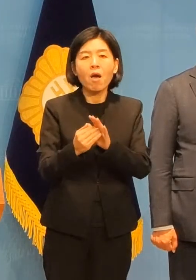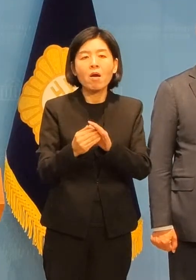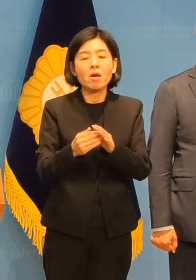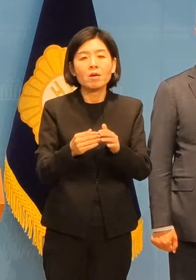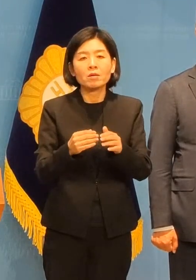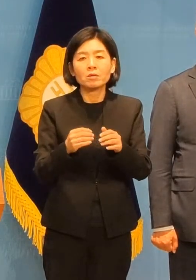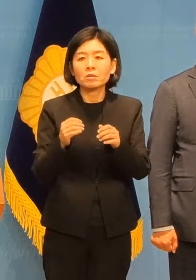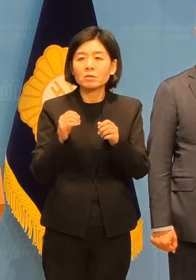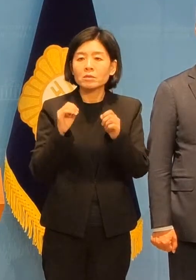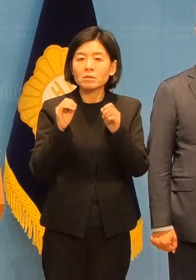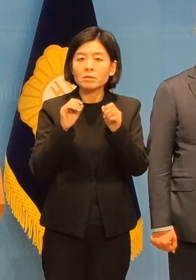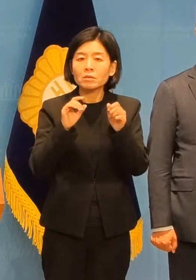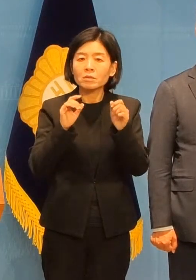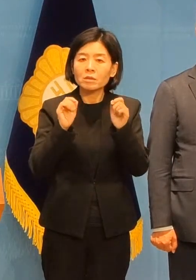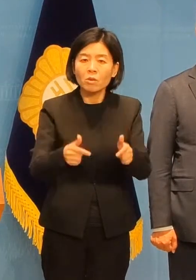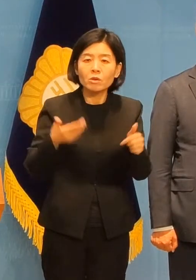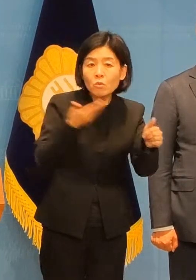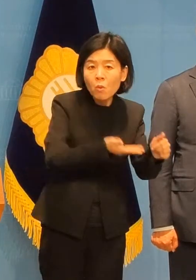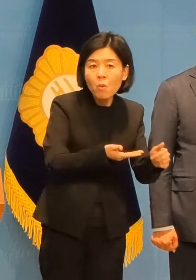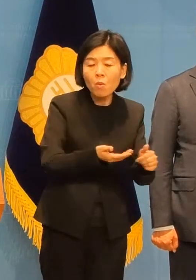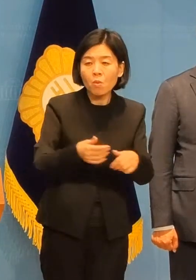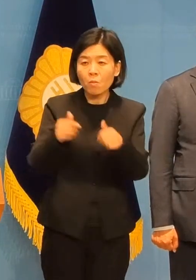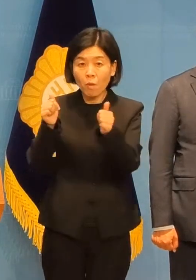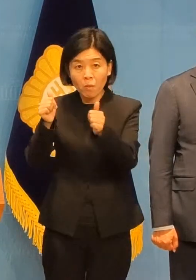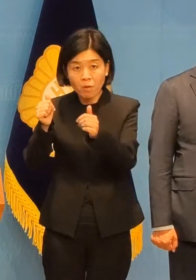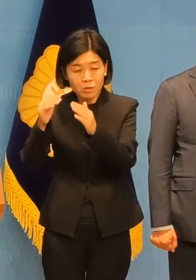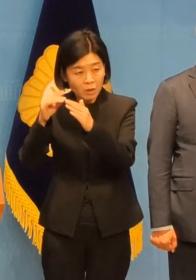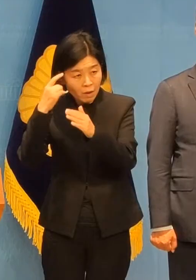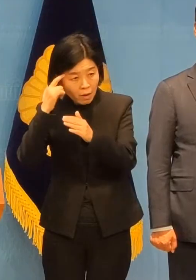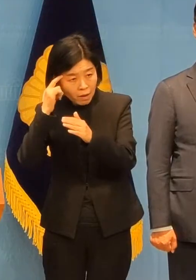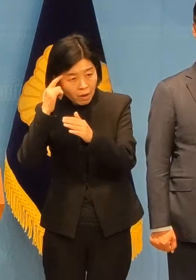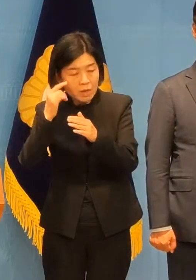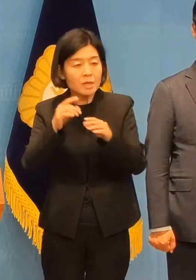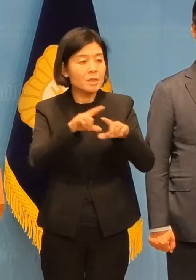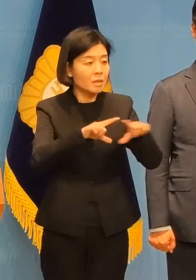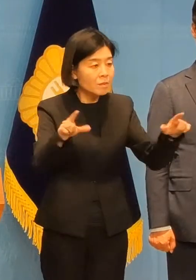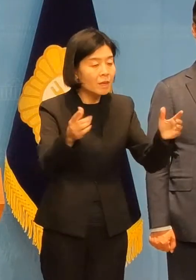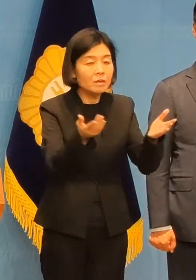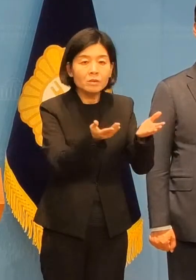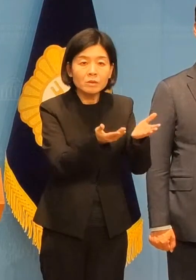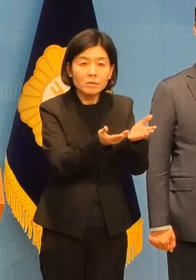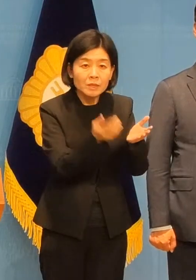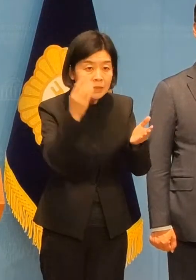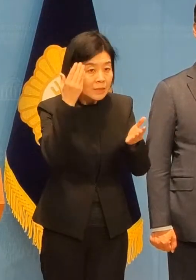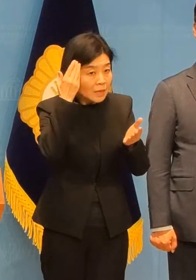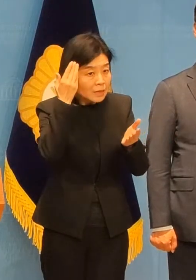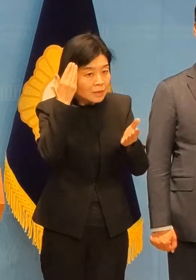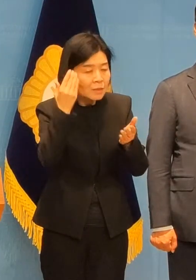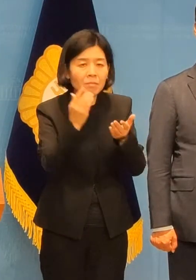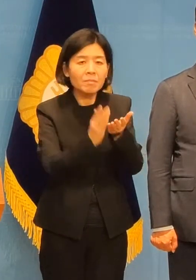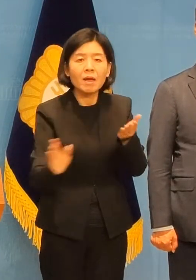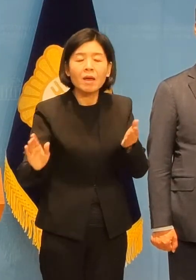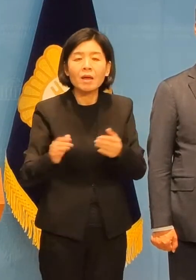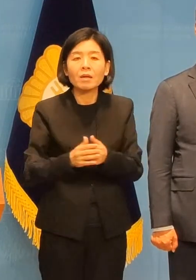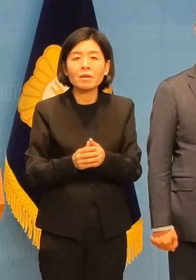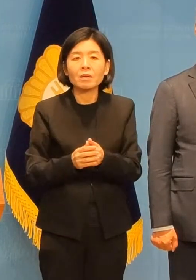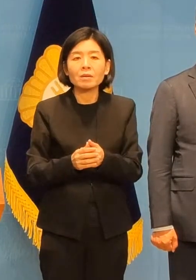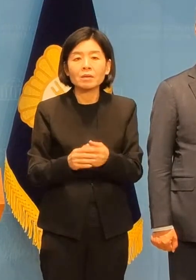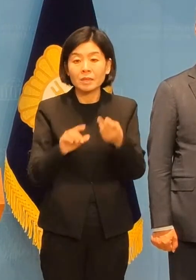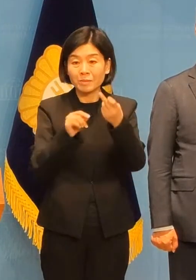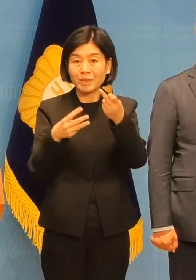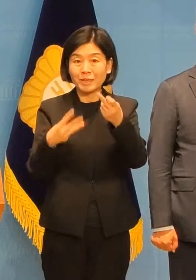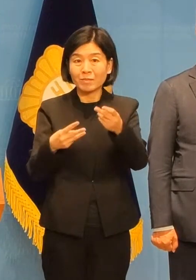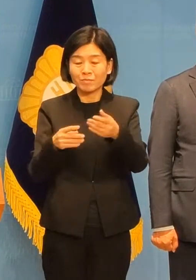법원의 결정은 국민들의 상식과 매우 동떨어져 있습니다. 또한 이 결정은 12.3